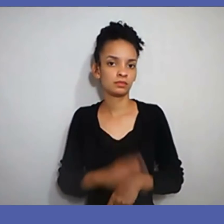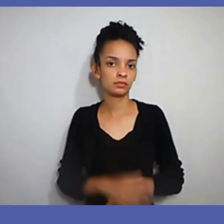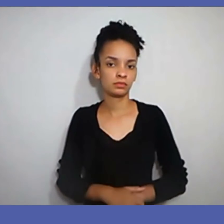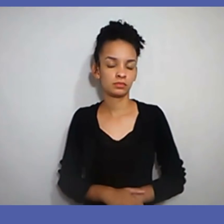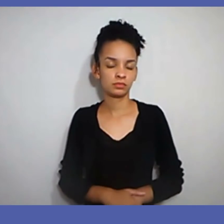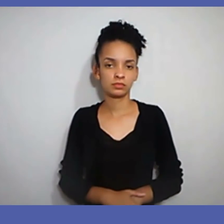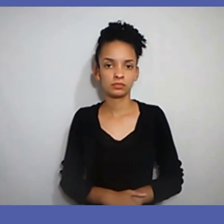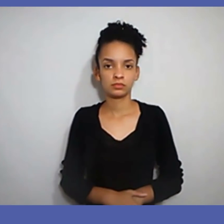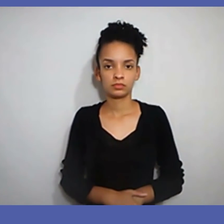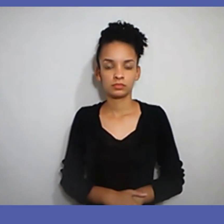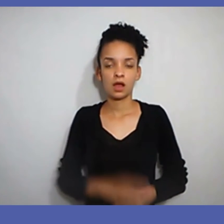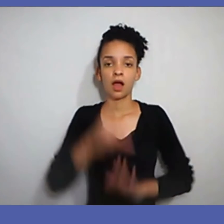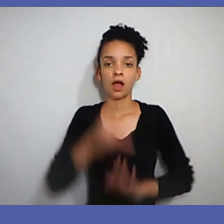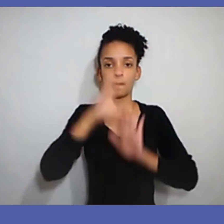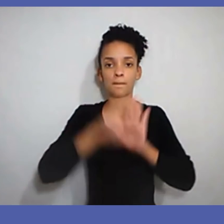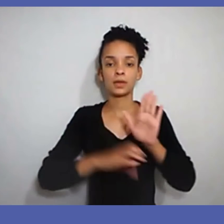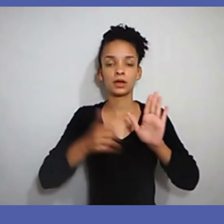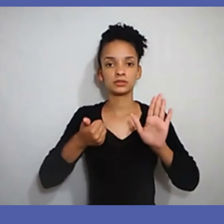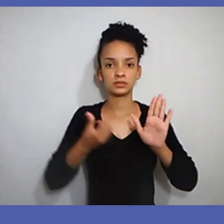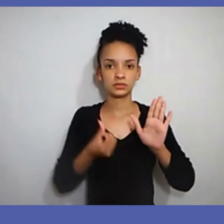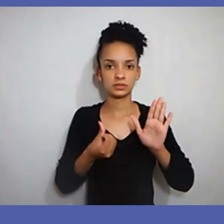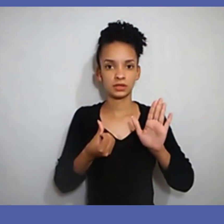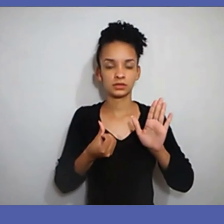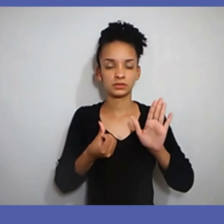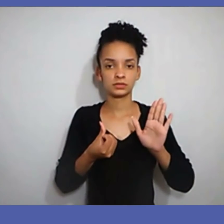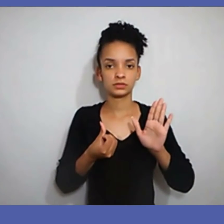de Apocalipse,